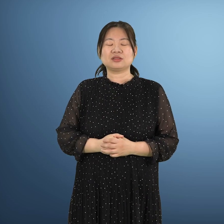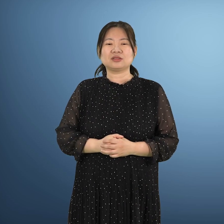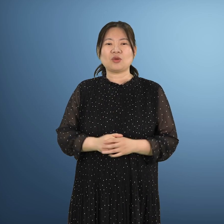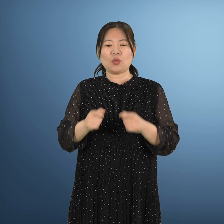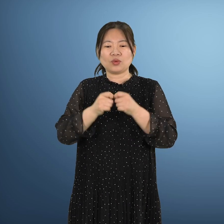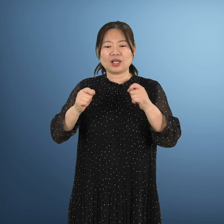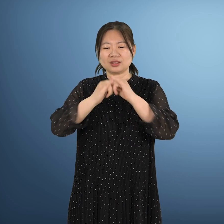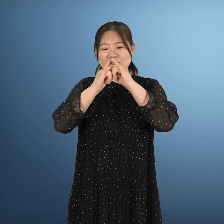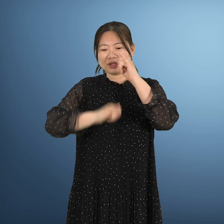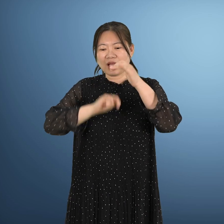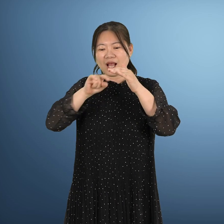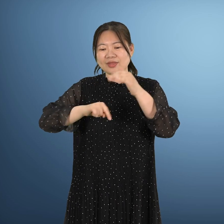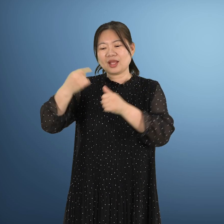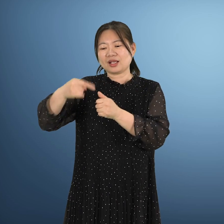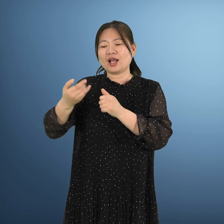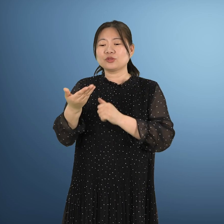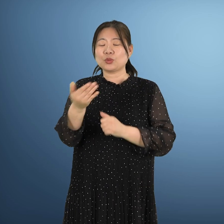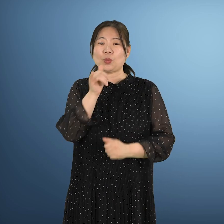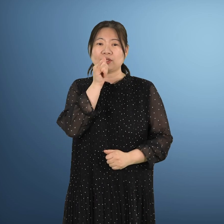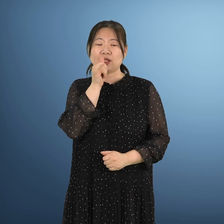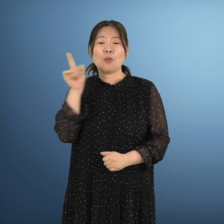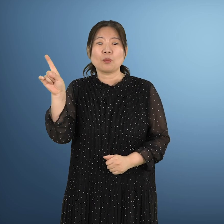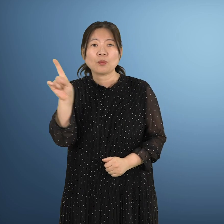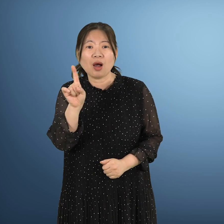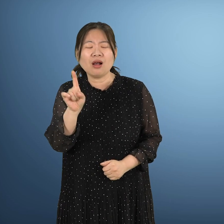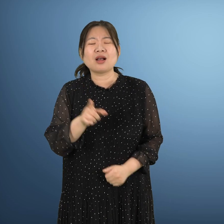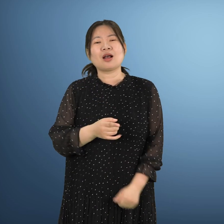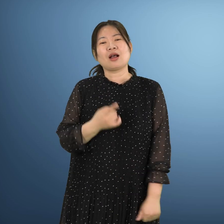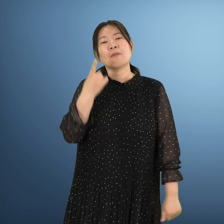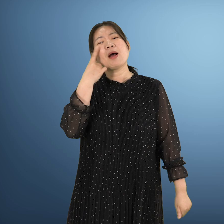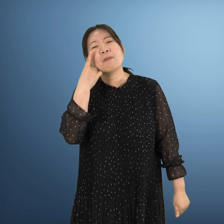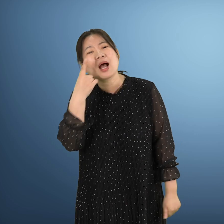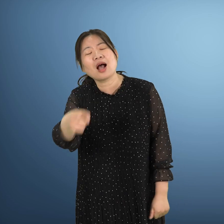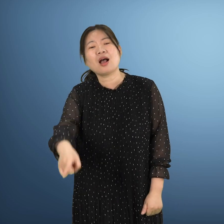오랜 역사 동안 가르쳐 왔는가 하면, 거봐,